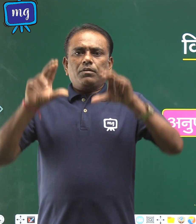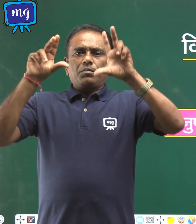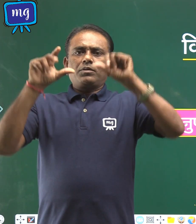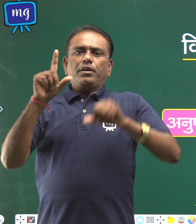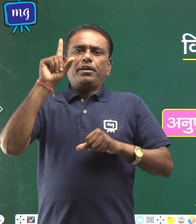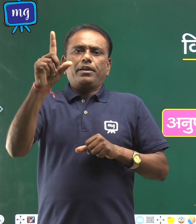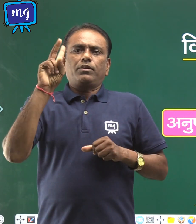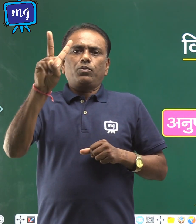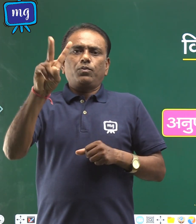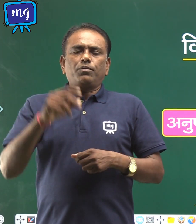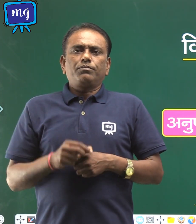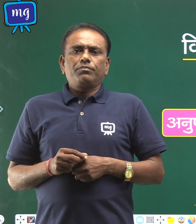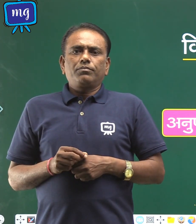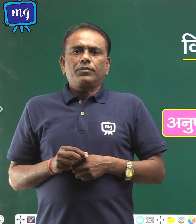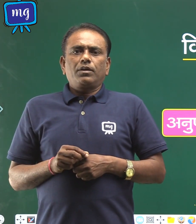प्रश्नावली 12